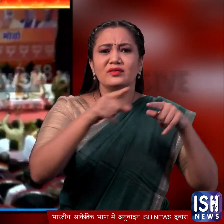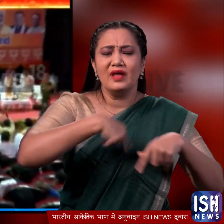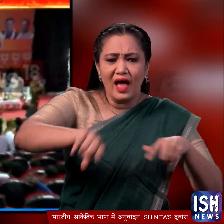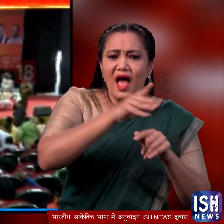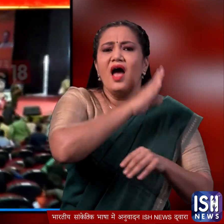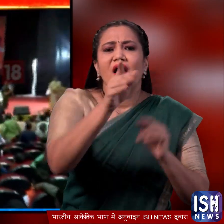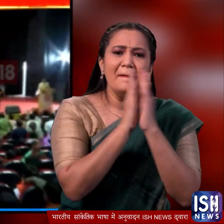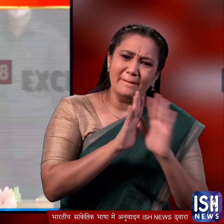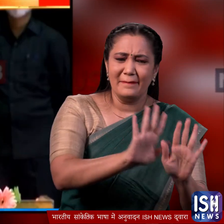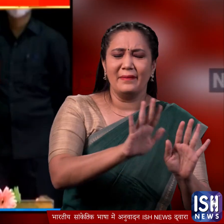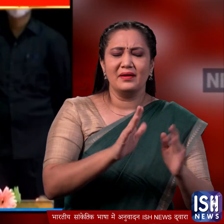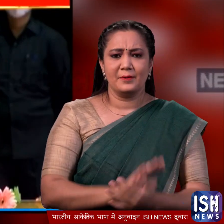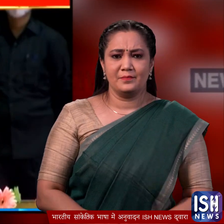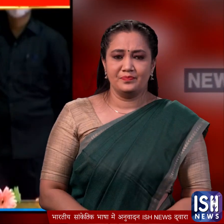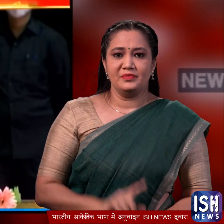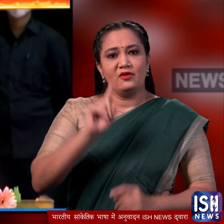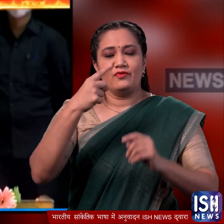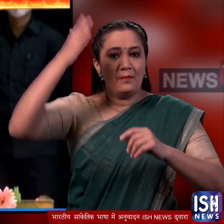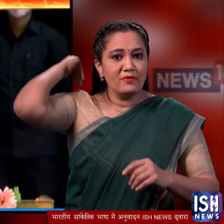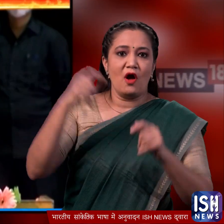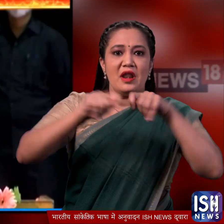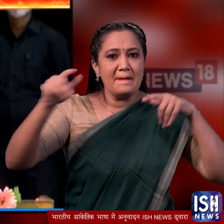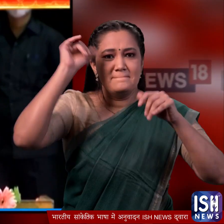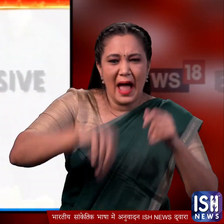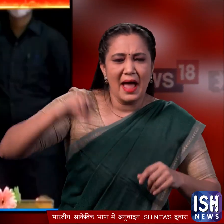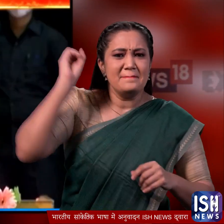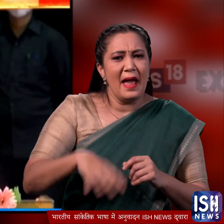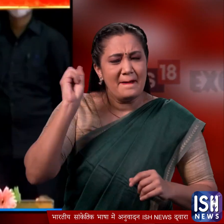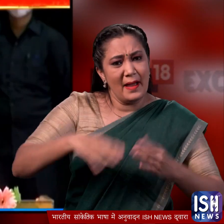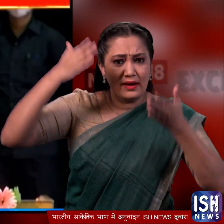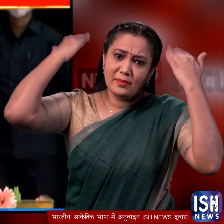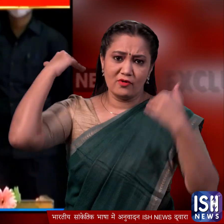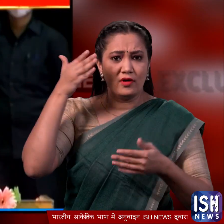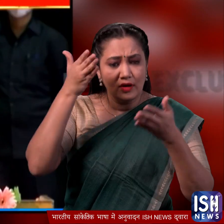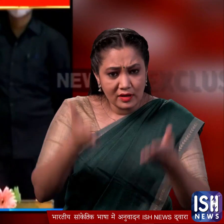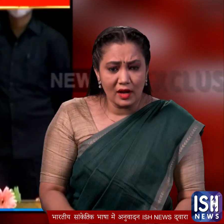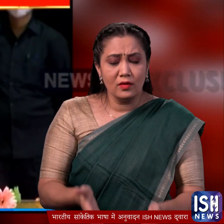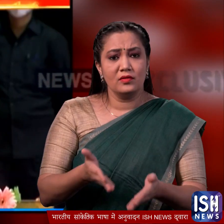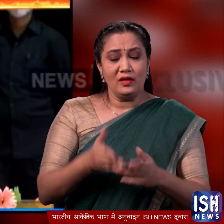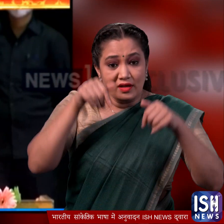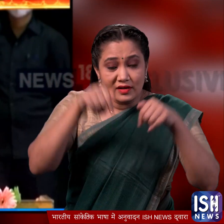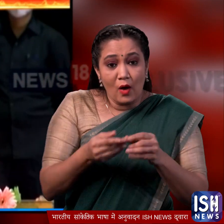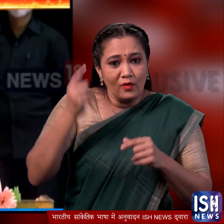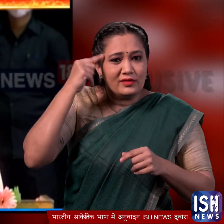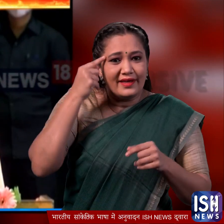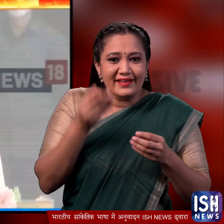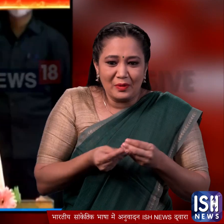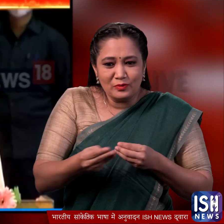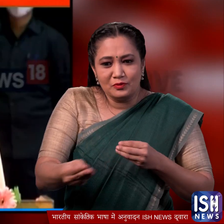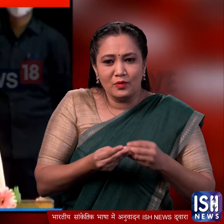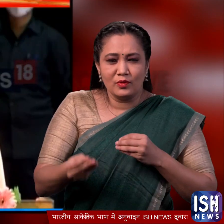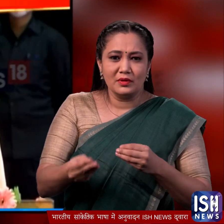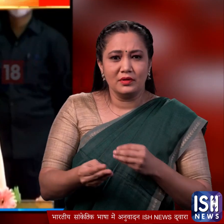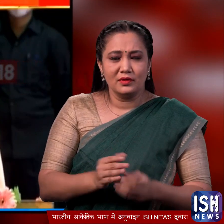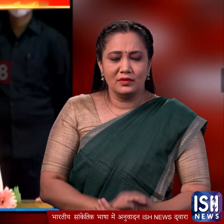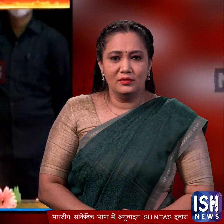मौका तलाशने की कोशिश है। पहले भगवान राम को गाली देते थे, लेकिन आज जब लगता है